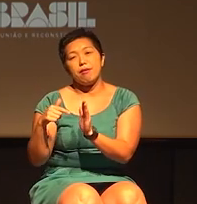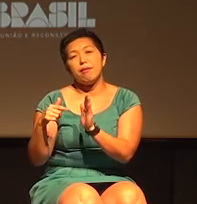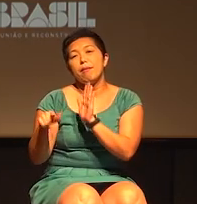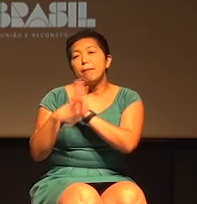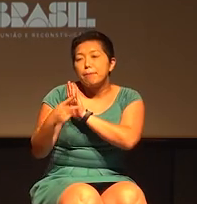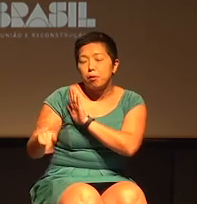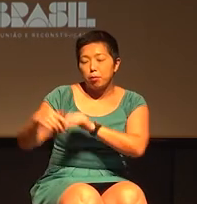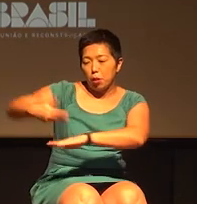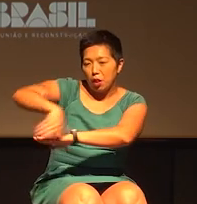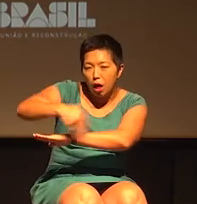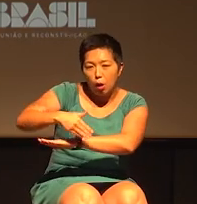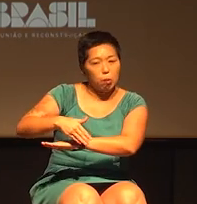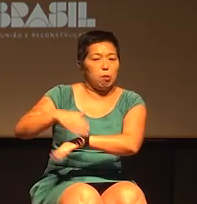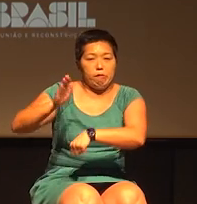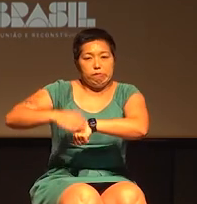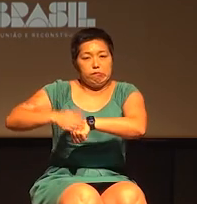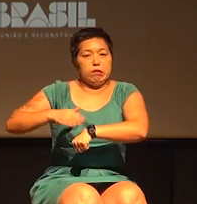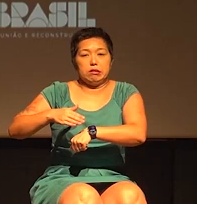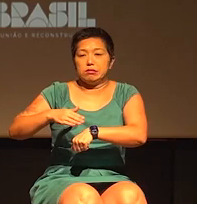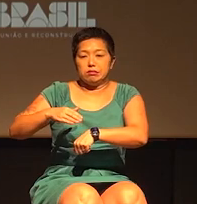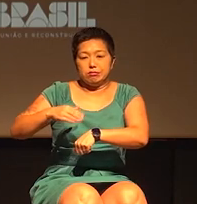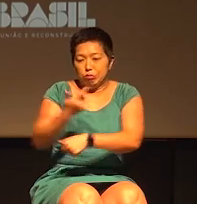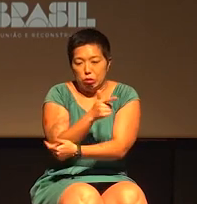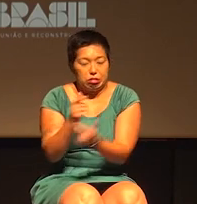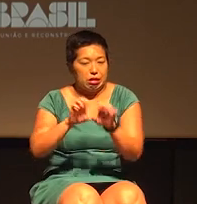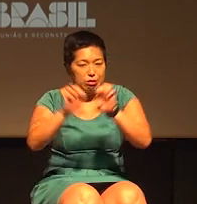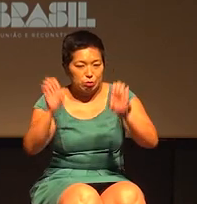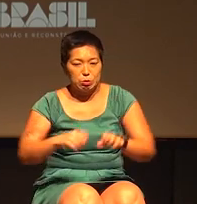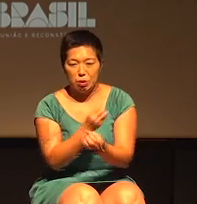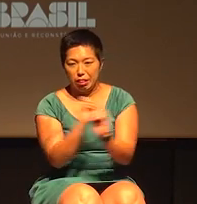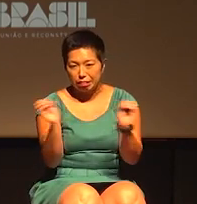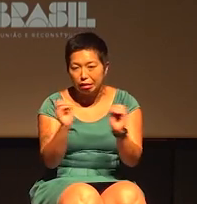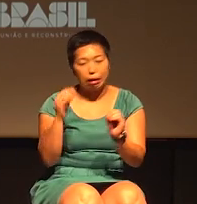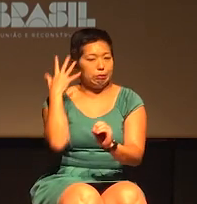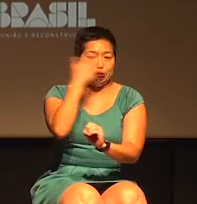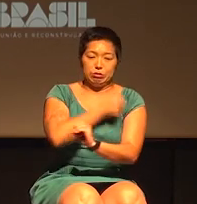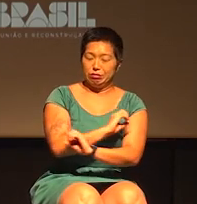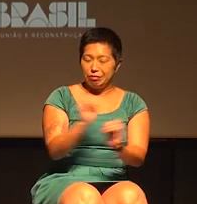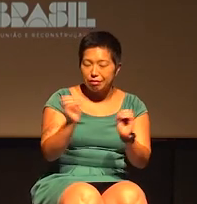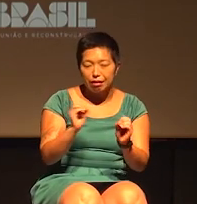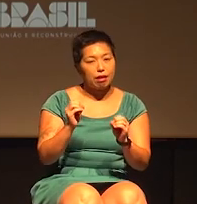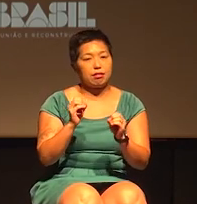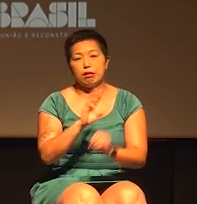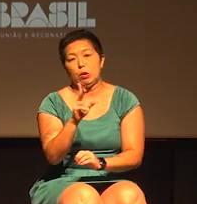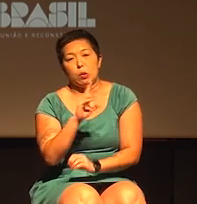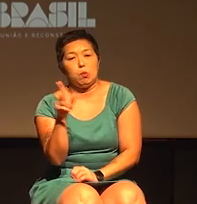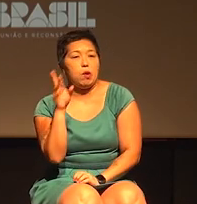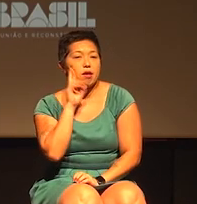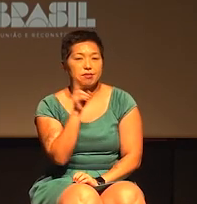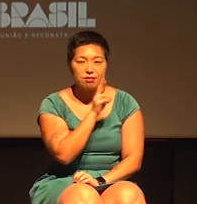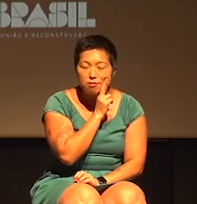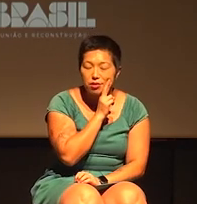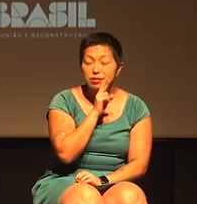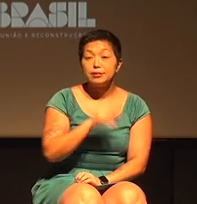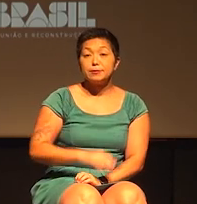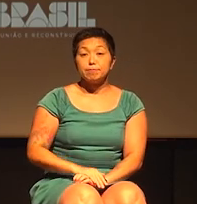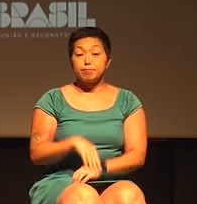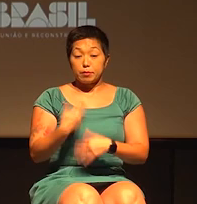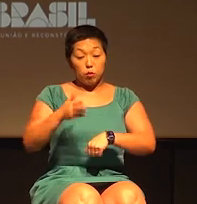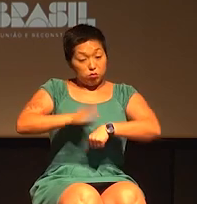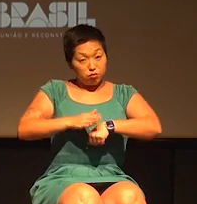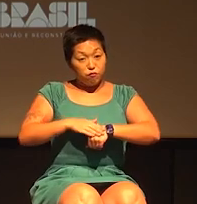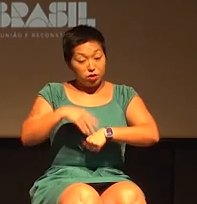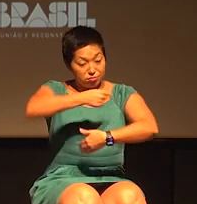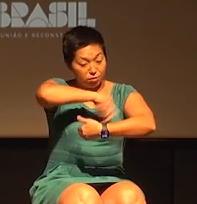aquela cozinha que você tem que levantar do nada né não tem estrutura não tem nada Bonito não é restaurante né e a gente fez a cozinha de